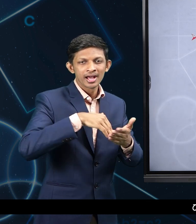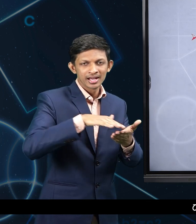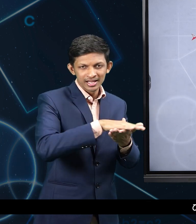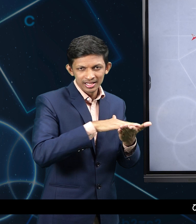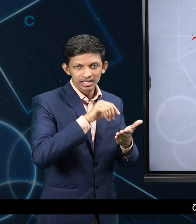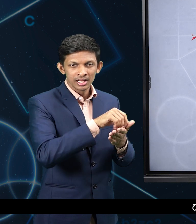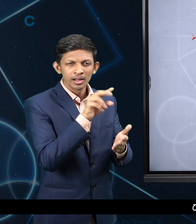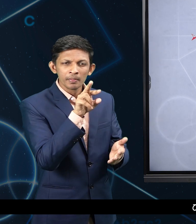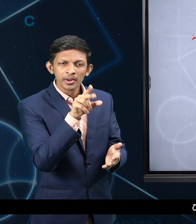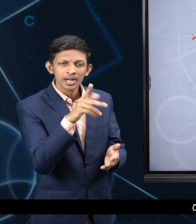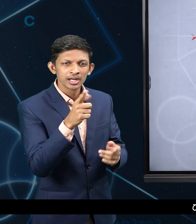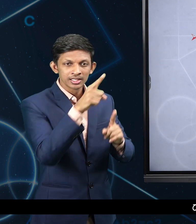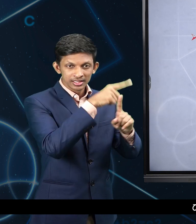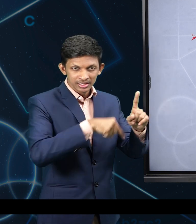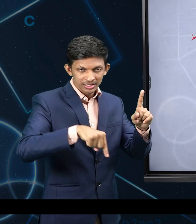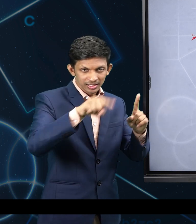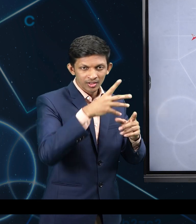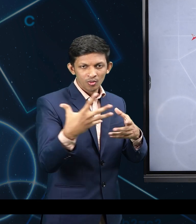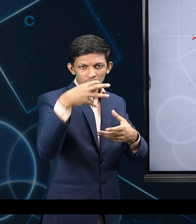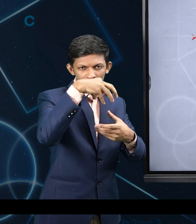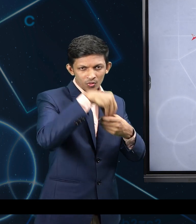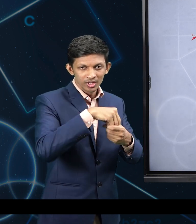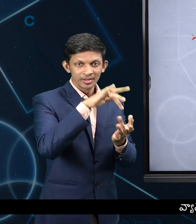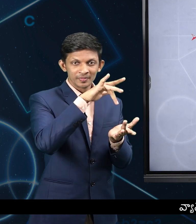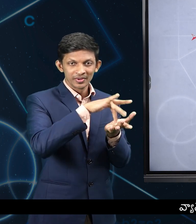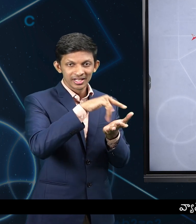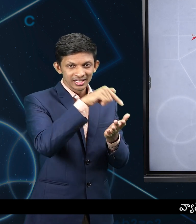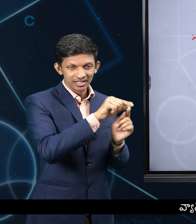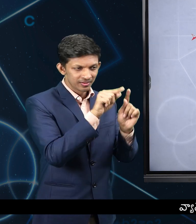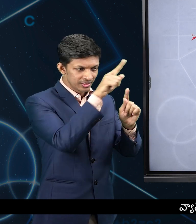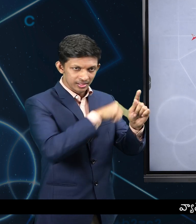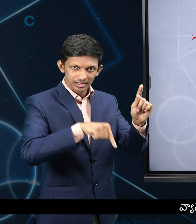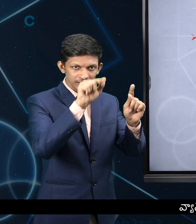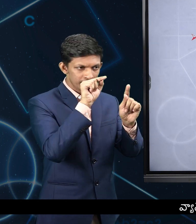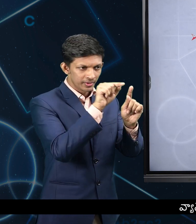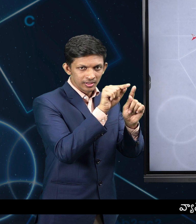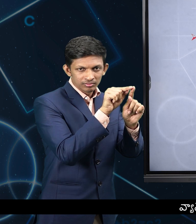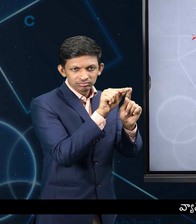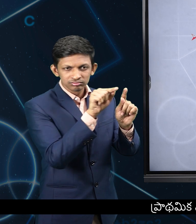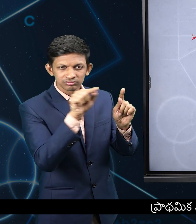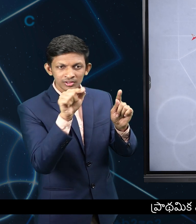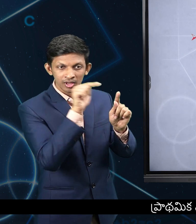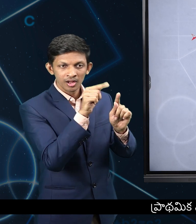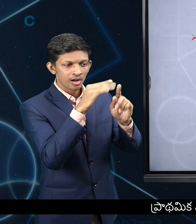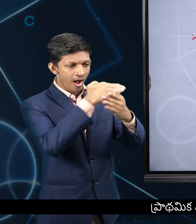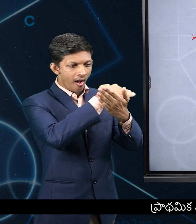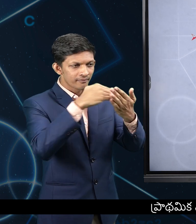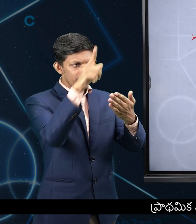కేంద్రం, వ్యాసార్థం, తీగ మరియు వ్యాసంతో సహా వృత్తం యొక్క ప్రాథమిక నిర్వచనాలను